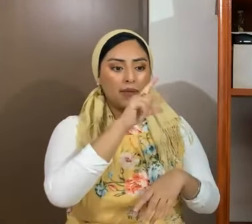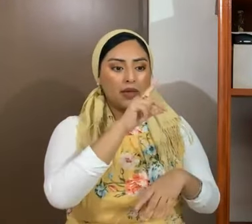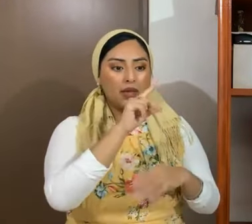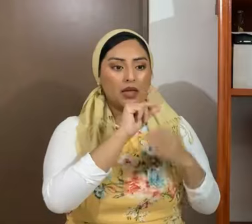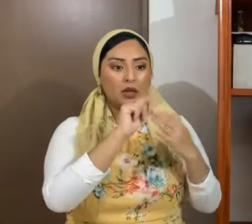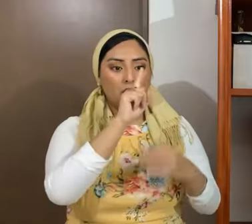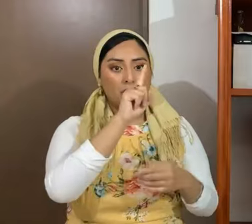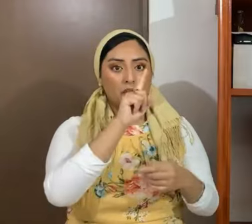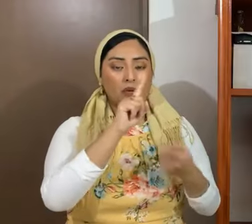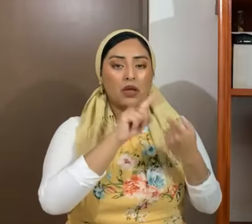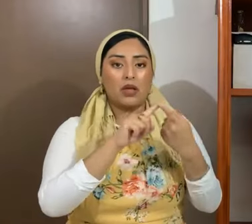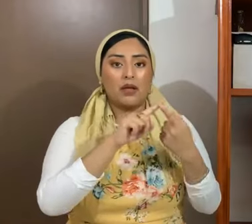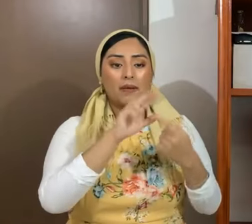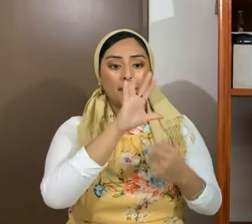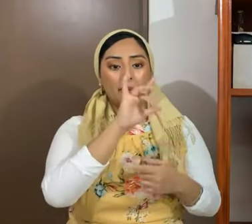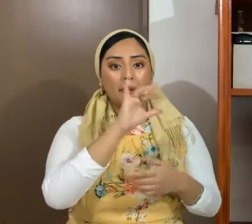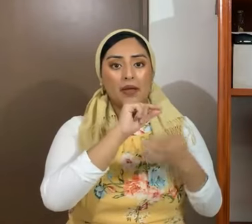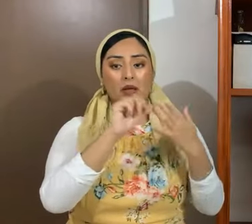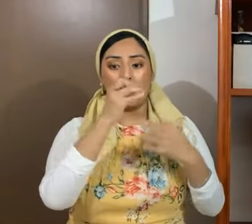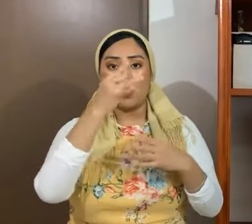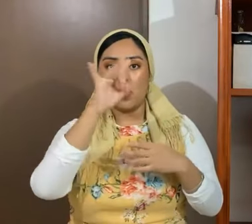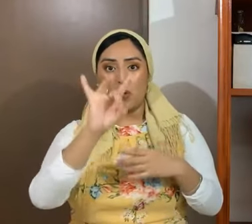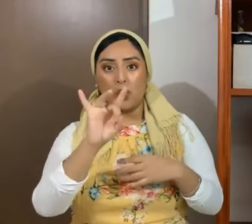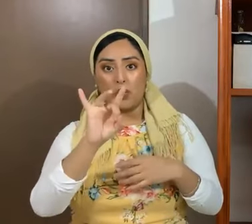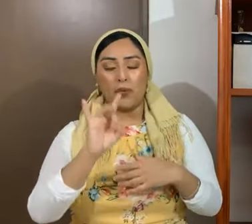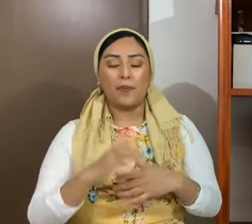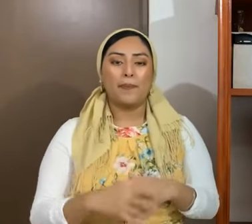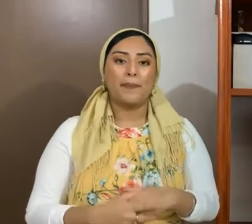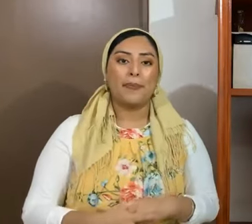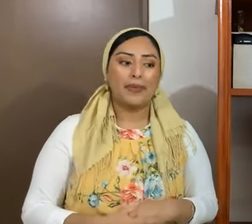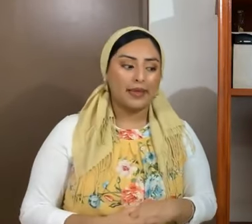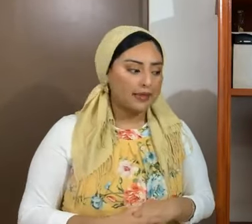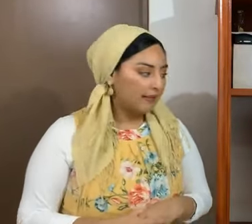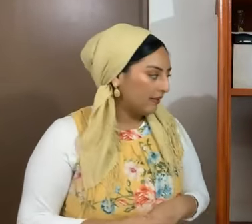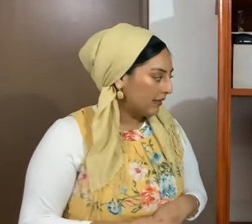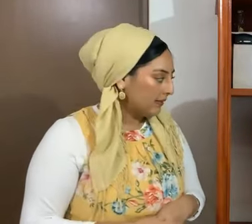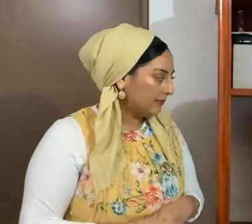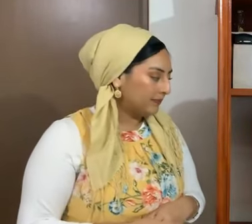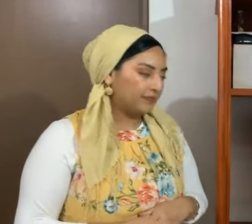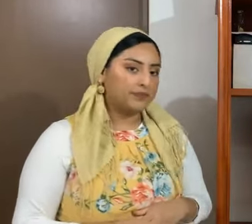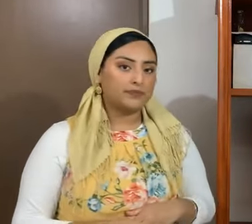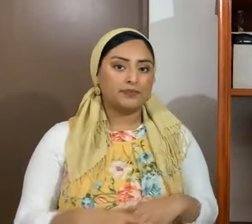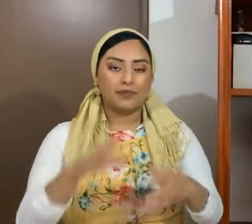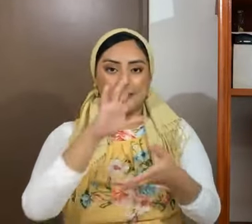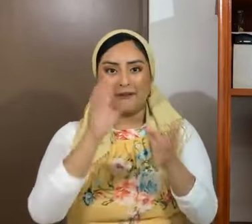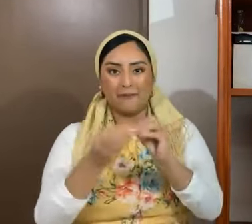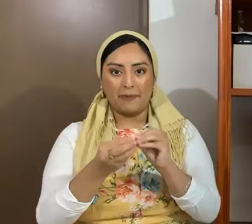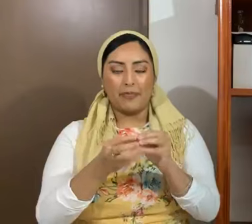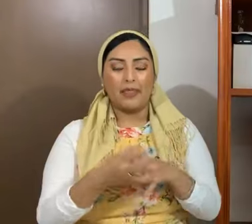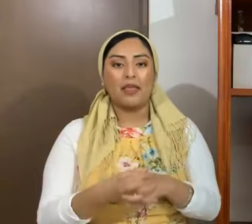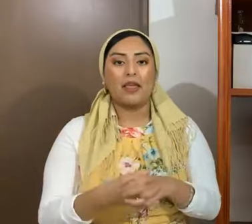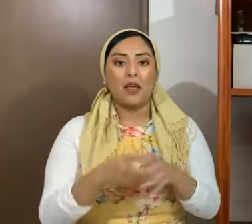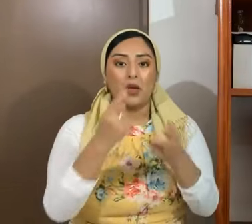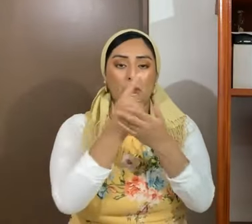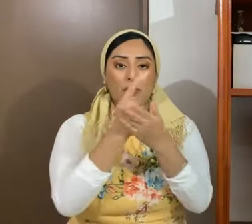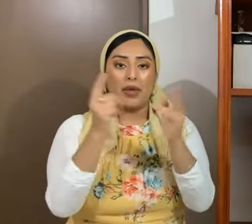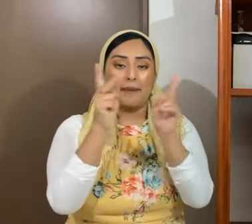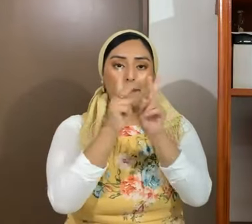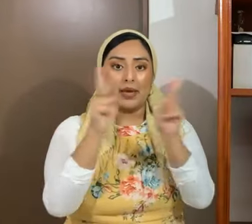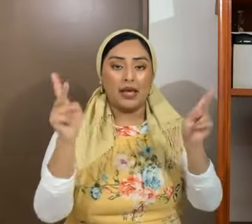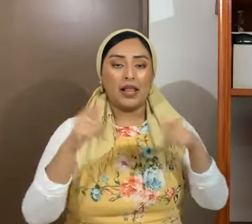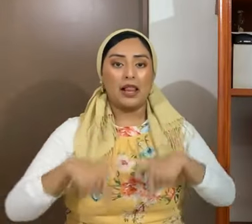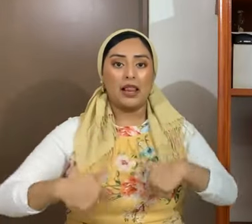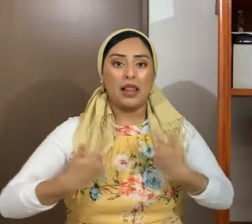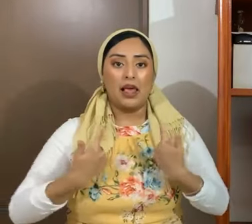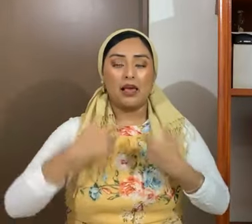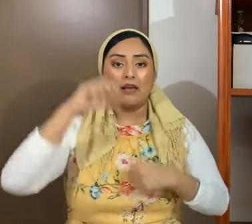al 25.18 del libro de Génesis, del libro de Bereshit. Entonces, resumiendo las ideas, parashá